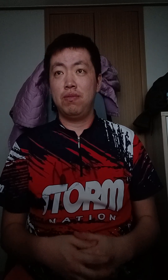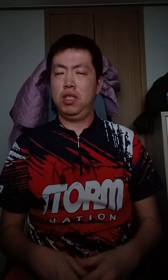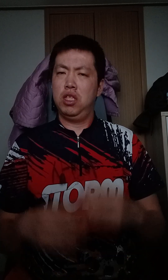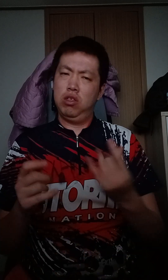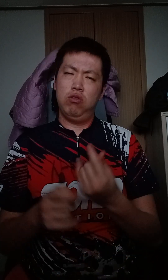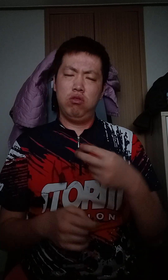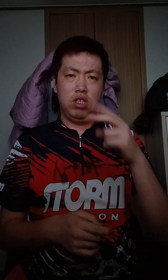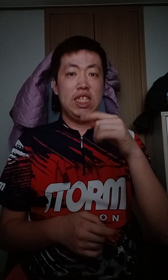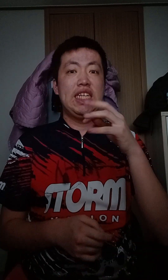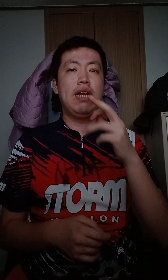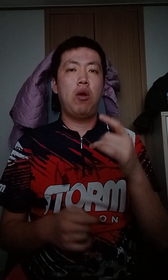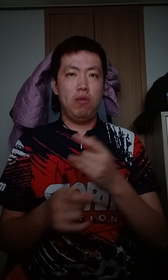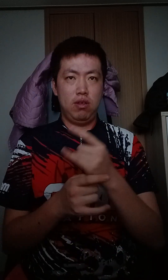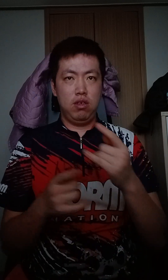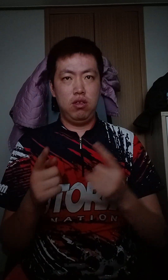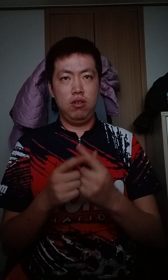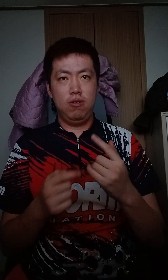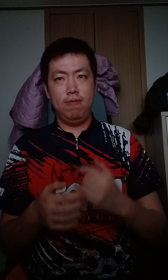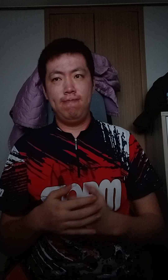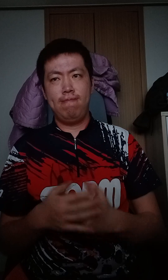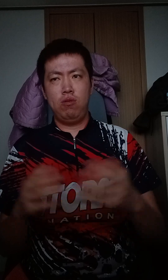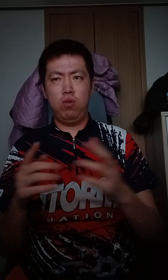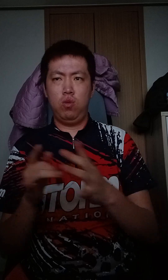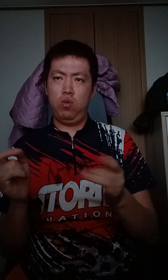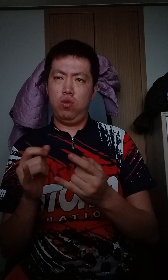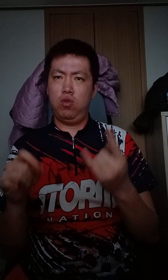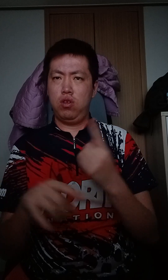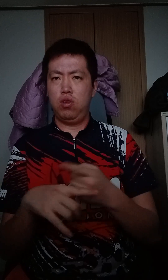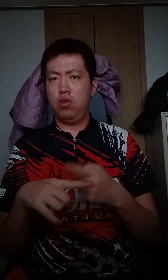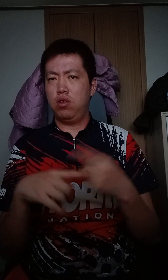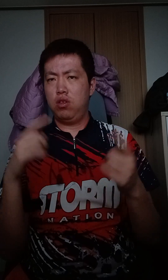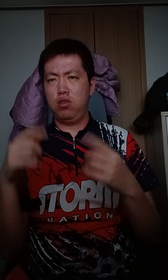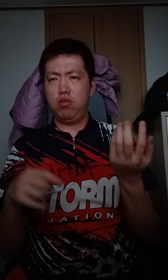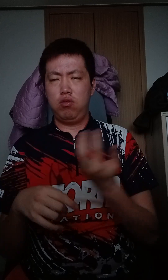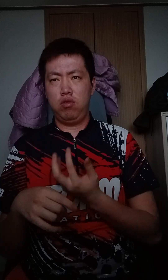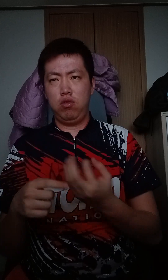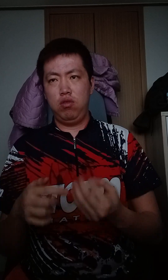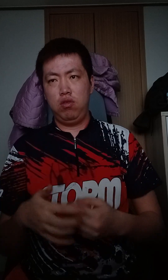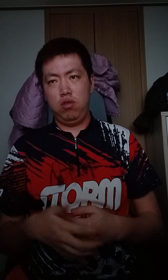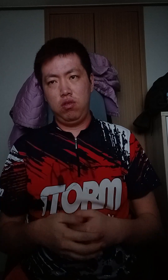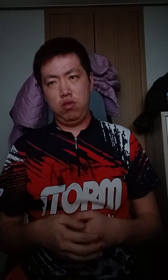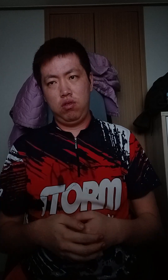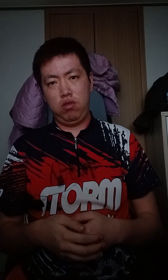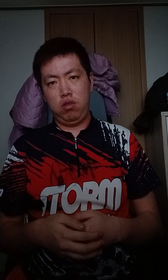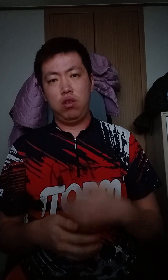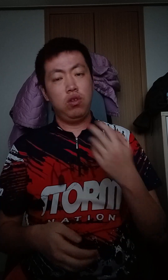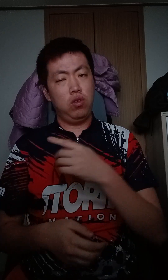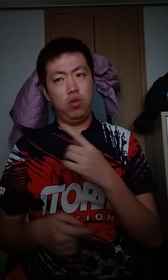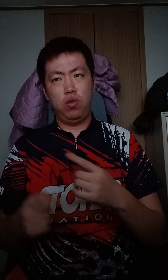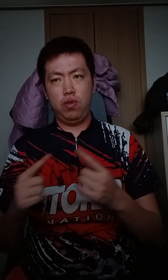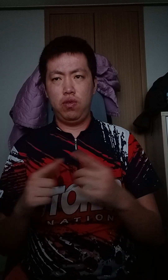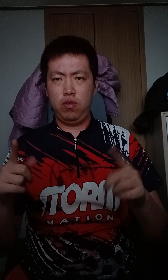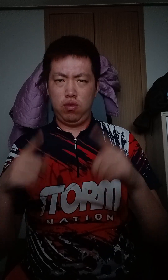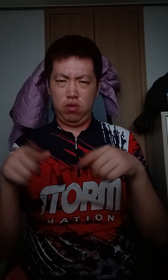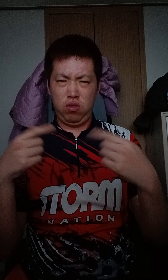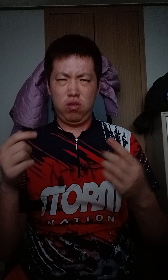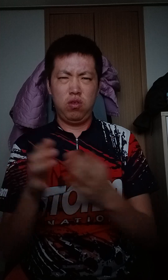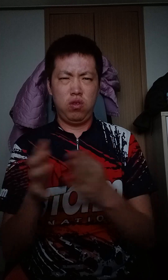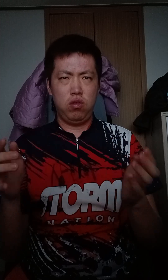지체장애 1급인 김병민 씨는 공원 화장실 이용이 두렵습니다. 좁은 입구에 휠체어가 들어설 수 있을까